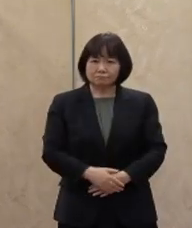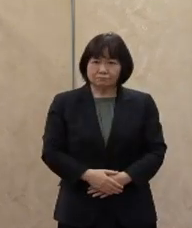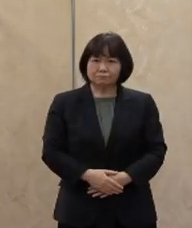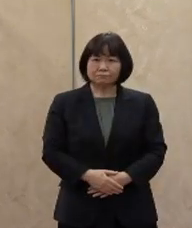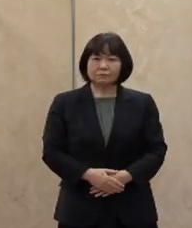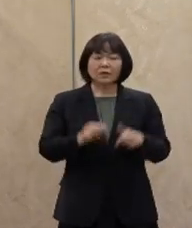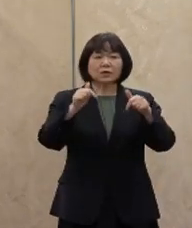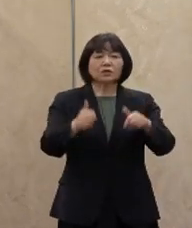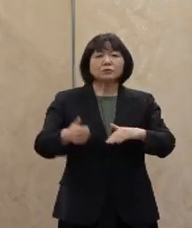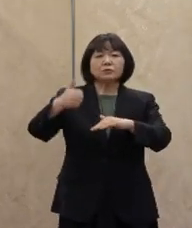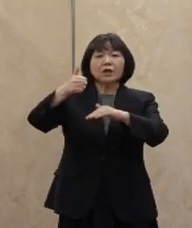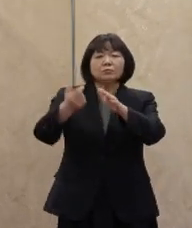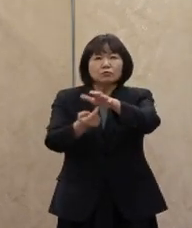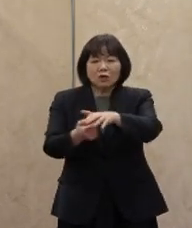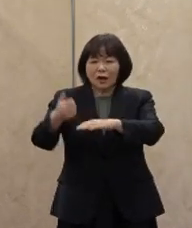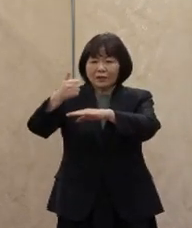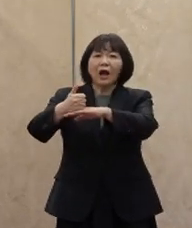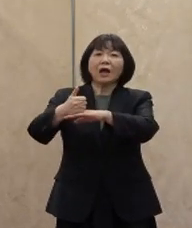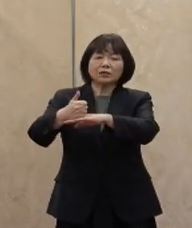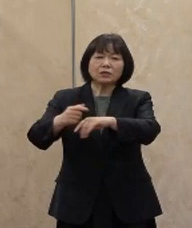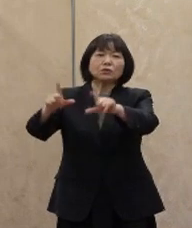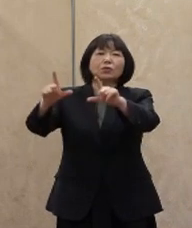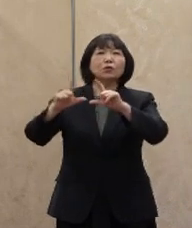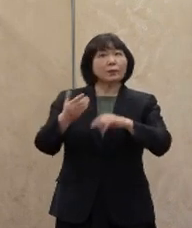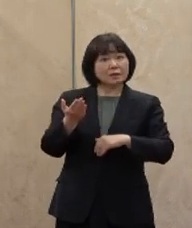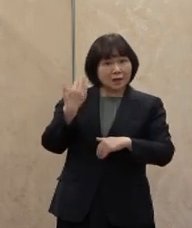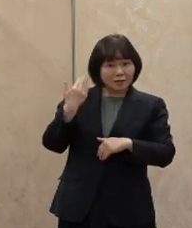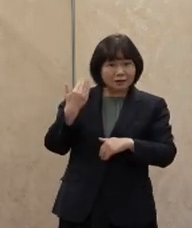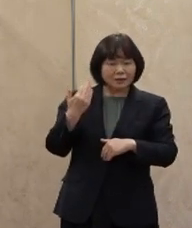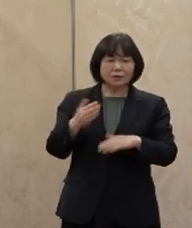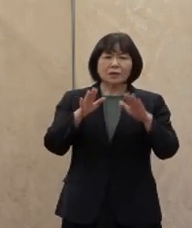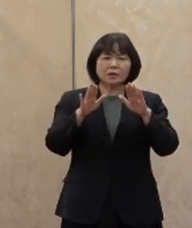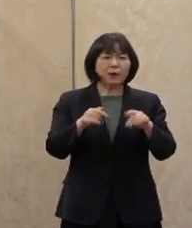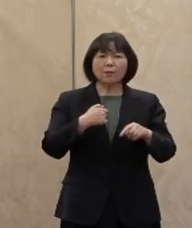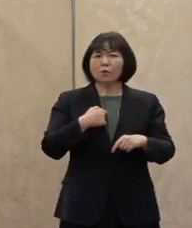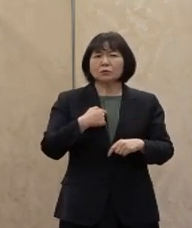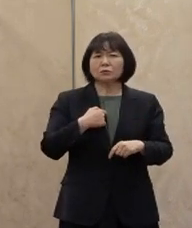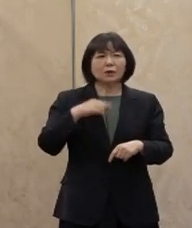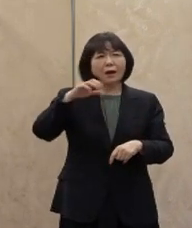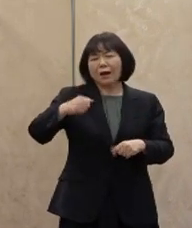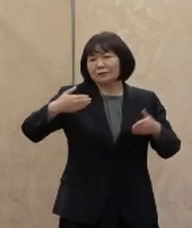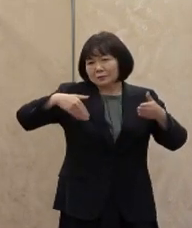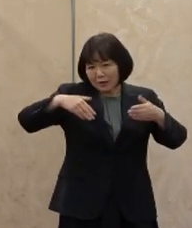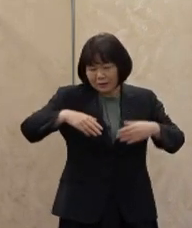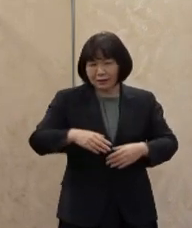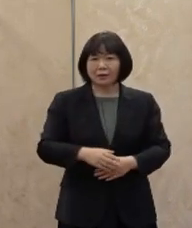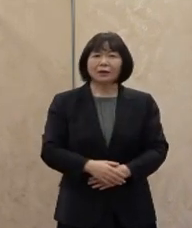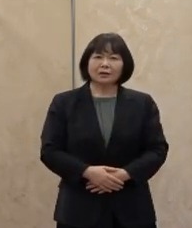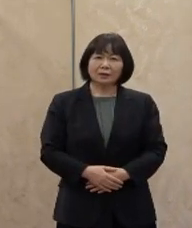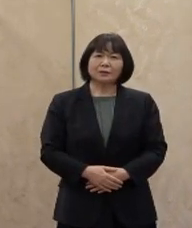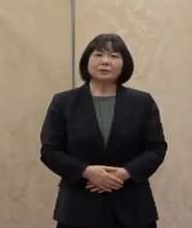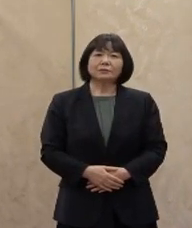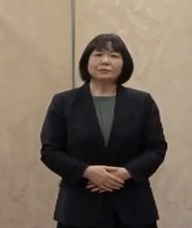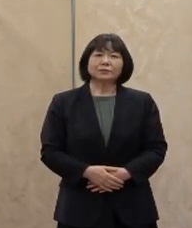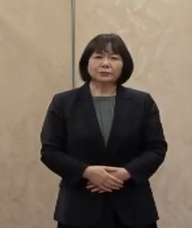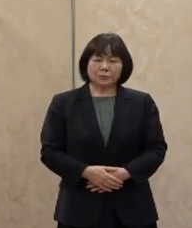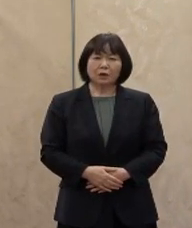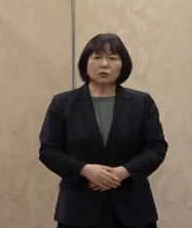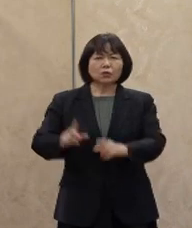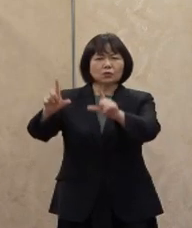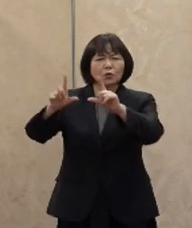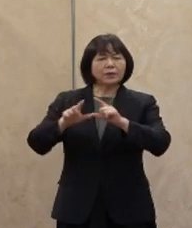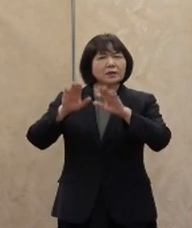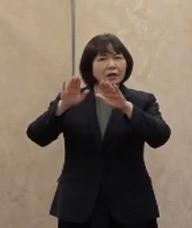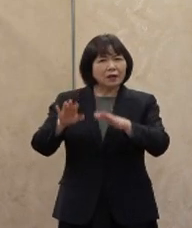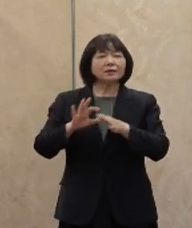今曽西村大臣の答弁については先ほどの答弁だと思いますが、ちょっと今の段階で僕自身把握はしてませんが、そういう答弁をされた